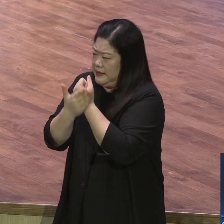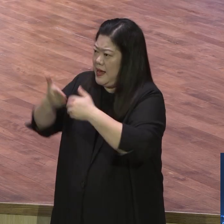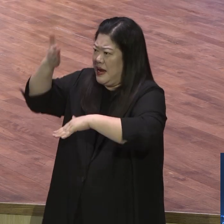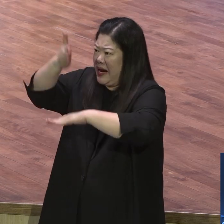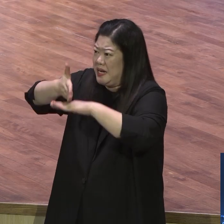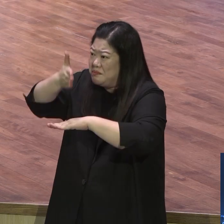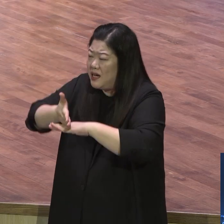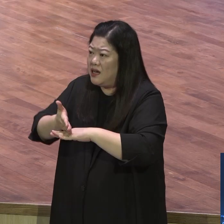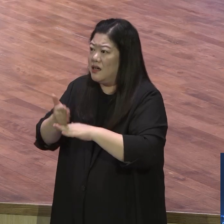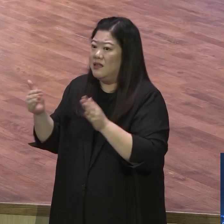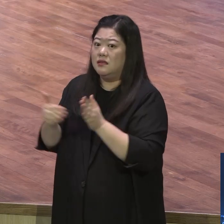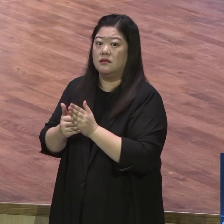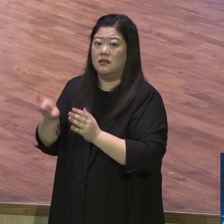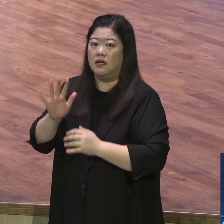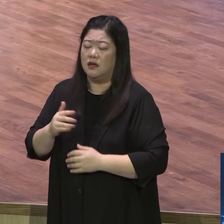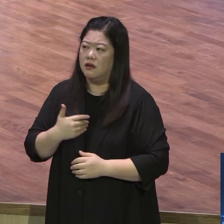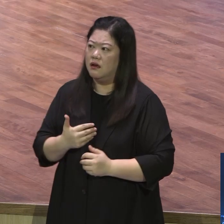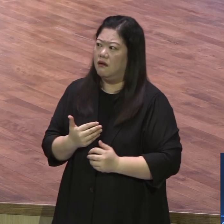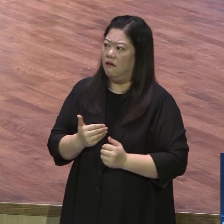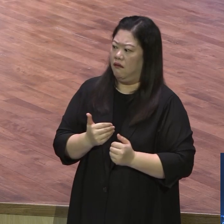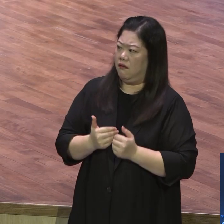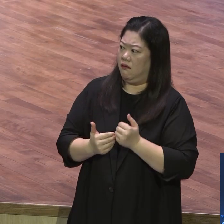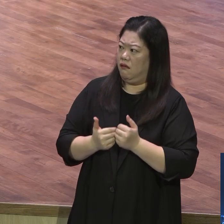시험 들게 뭐 얼마나 했다고